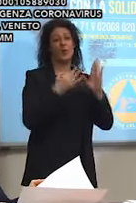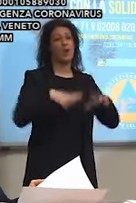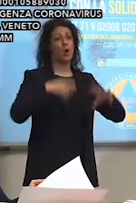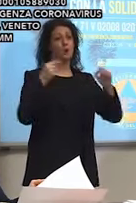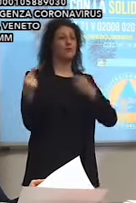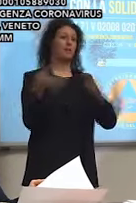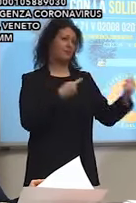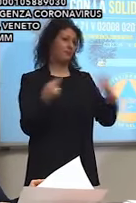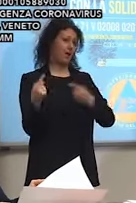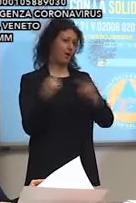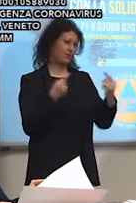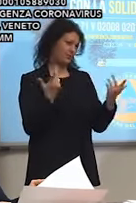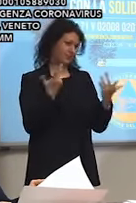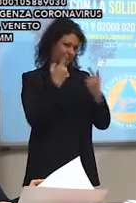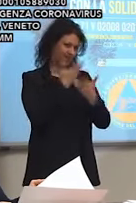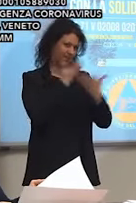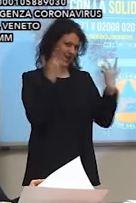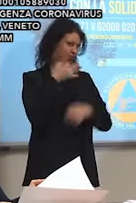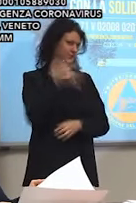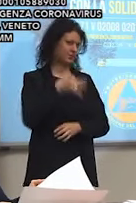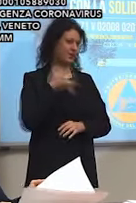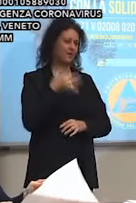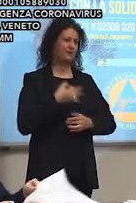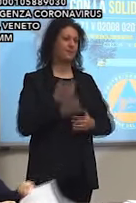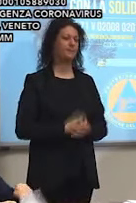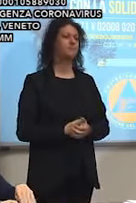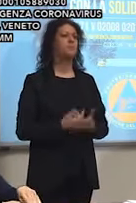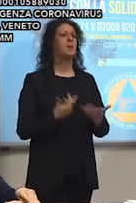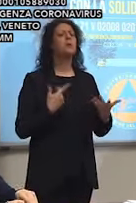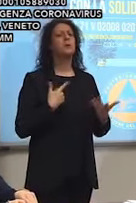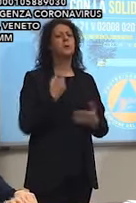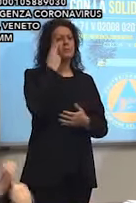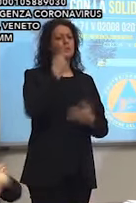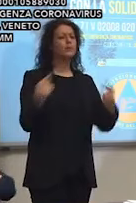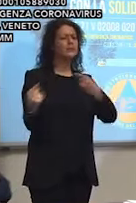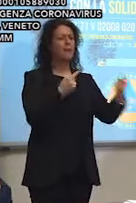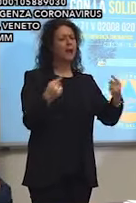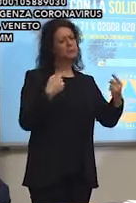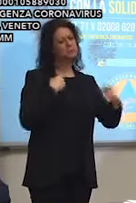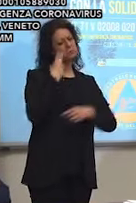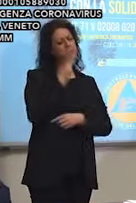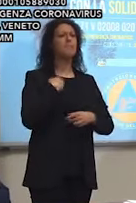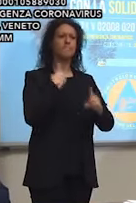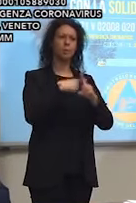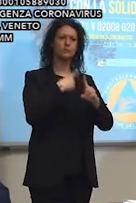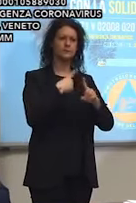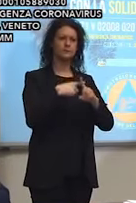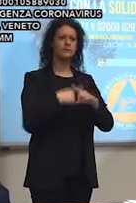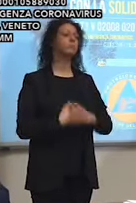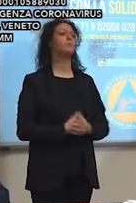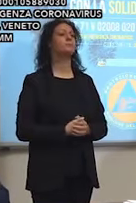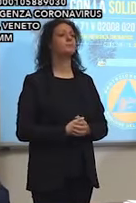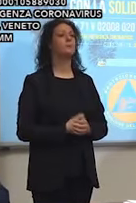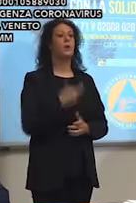l'avete capito, no? Allora, io lo vedo positivamente questo dibattito. Siccome siamo